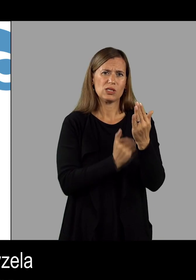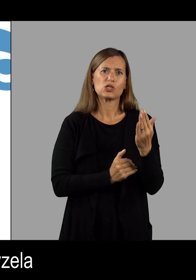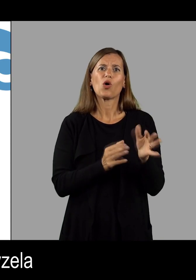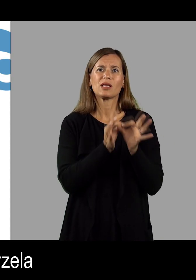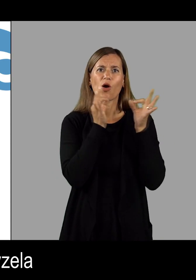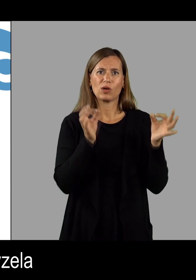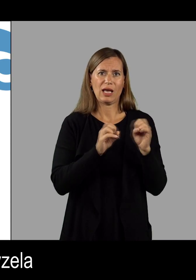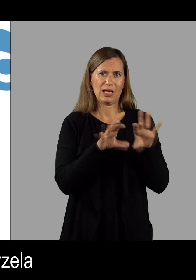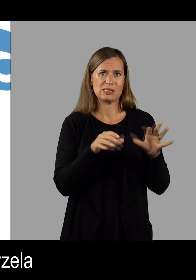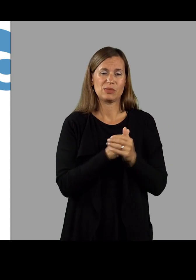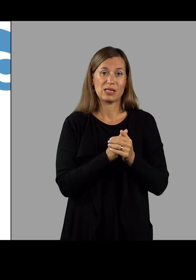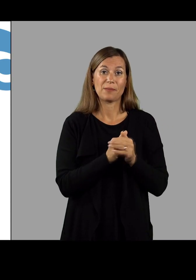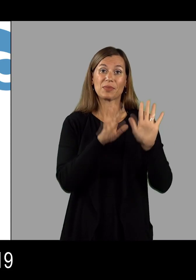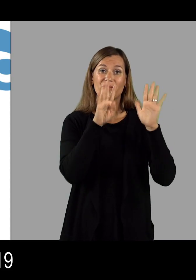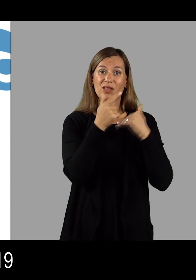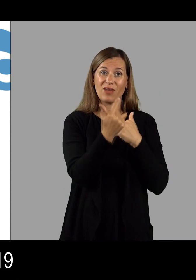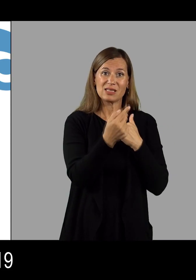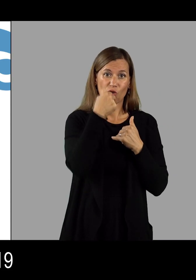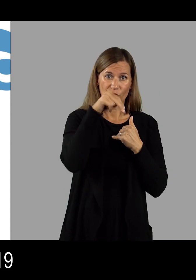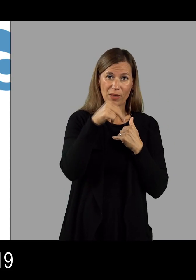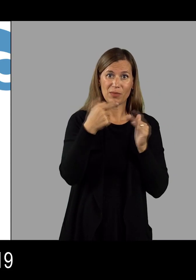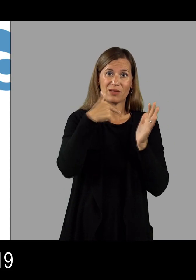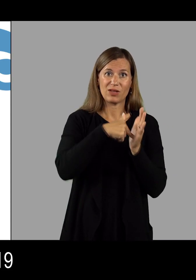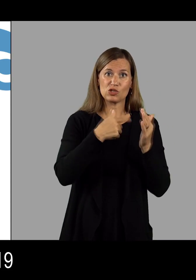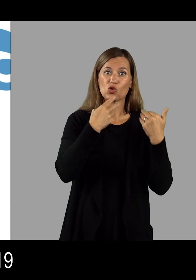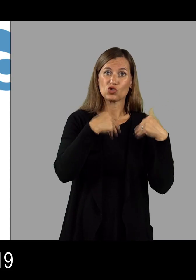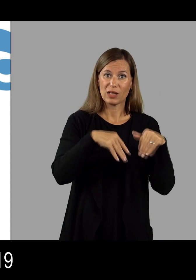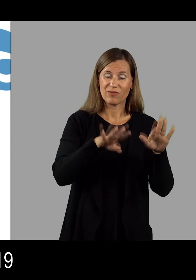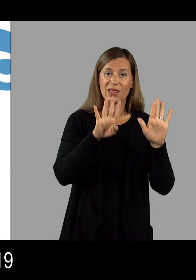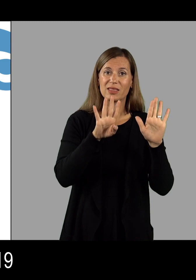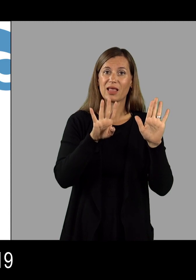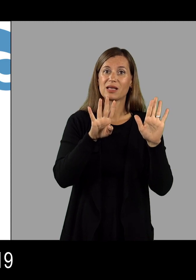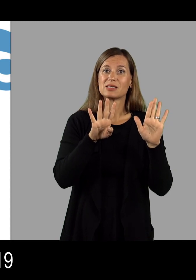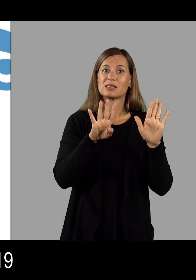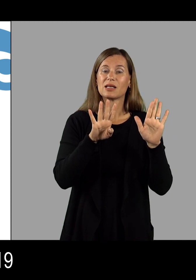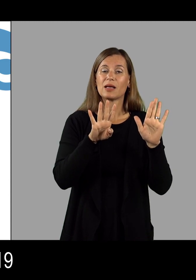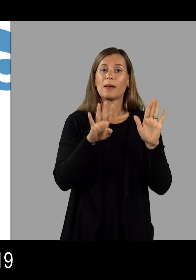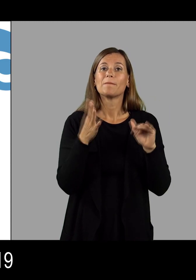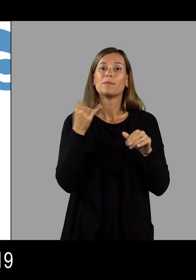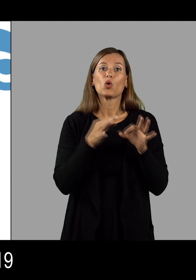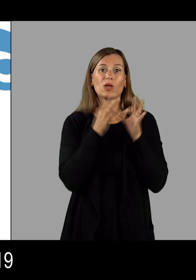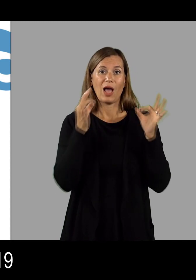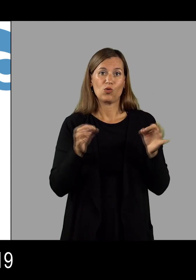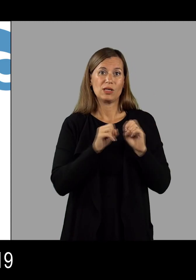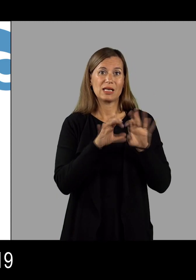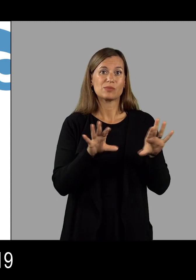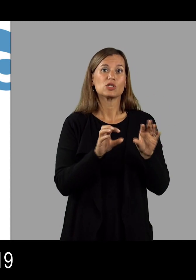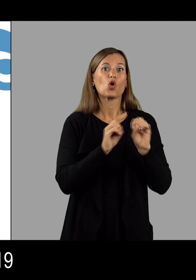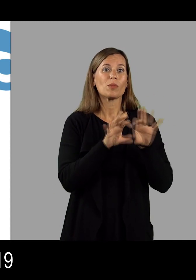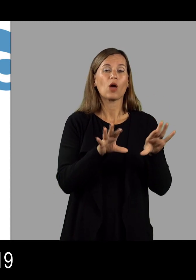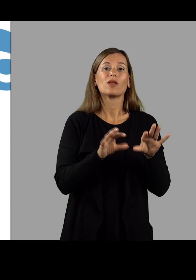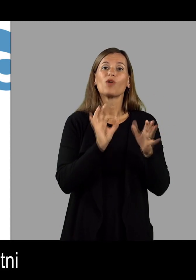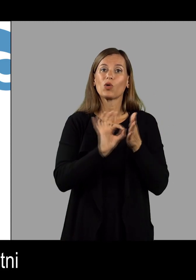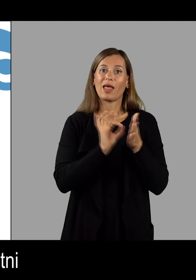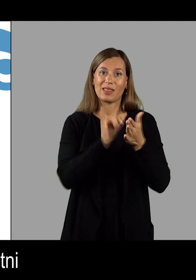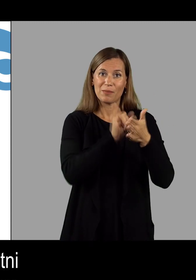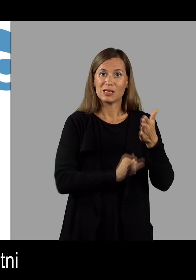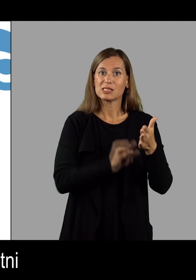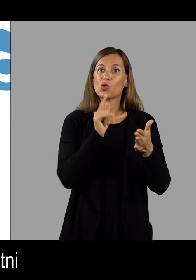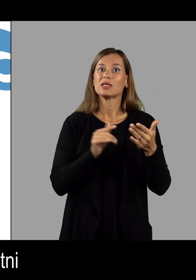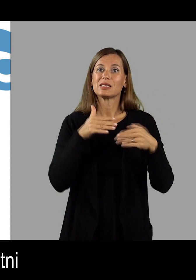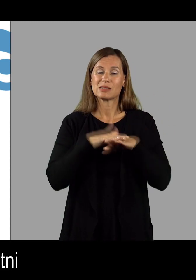orodij in večja konkurenčnost slovenskega razvojno-raziskovalnega prostora v mednarodnem merilu. Na